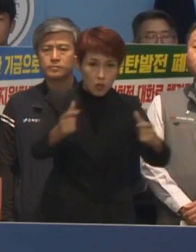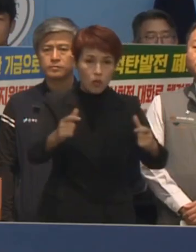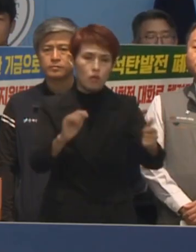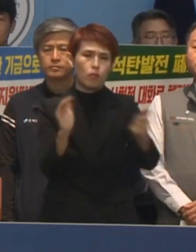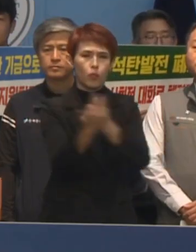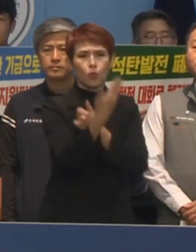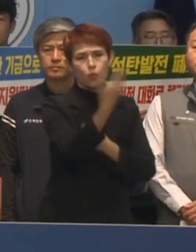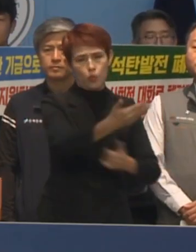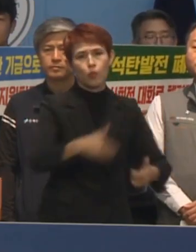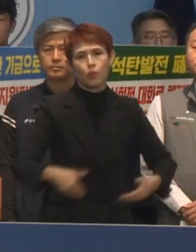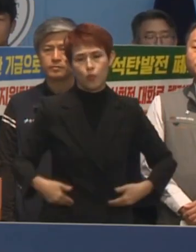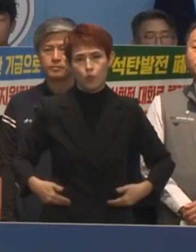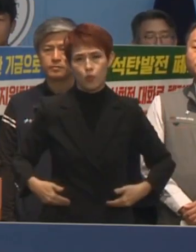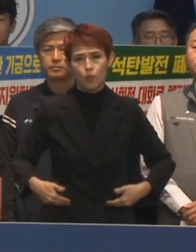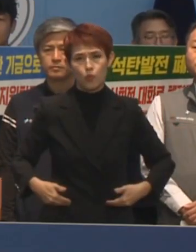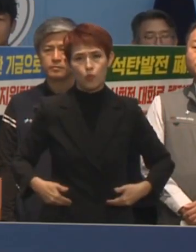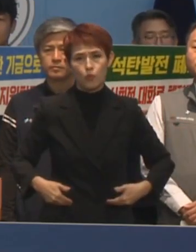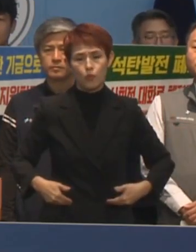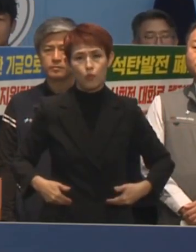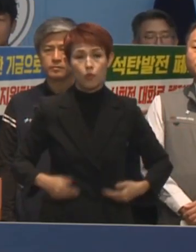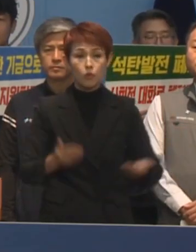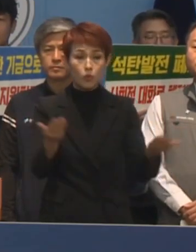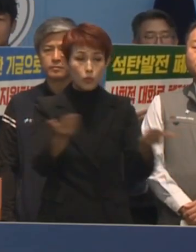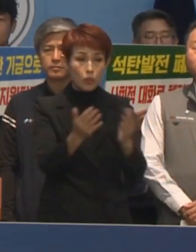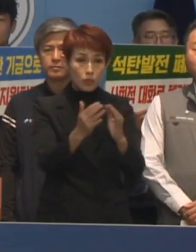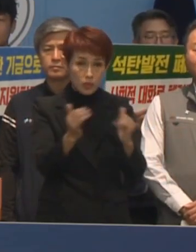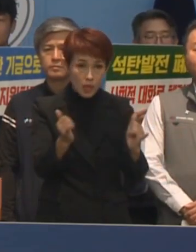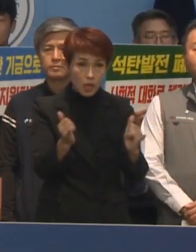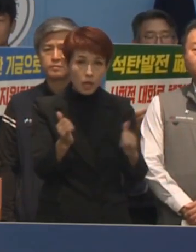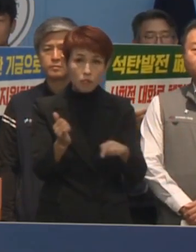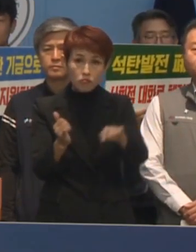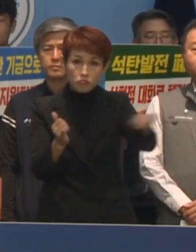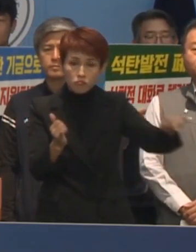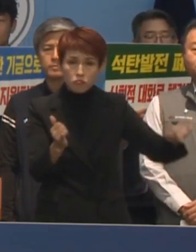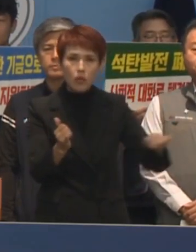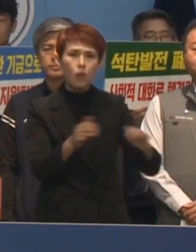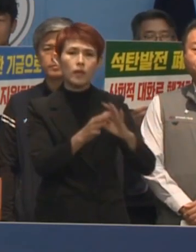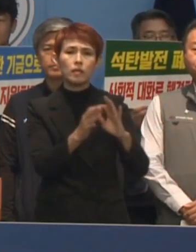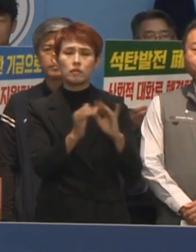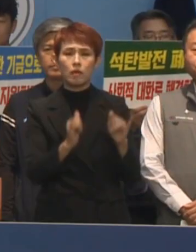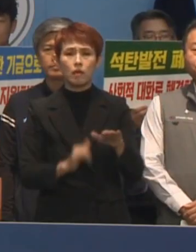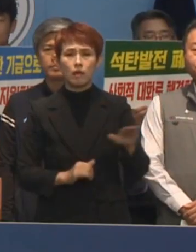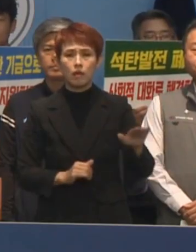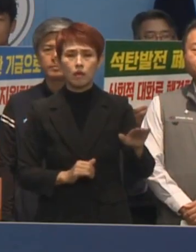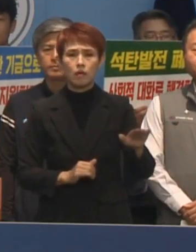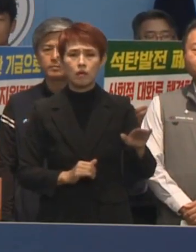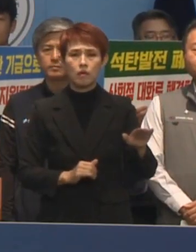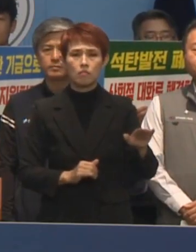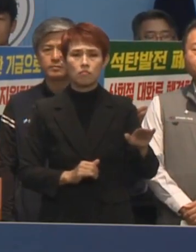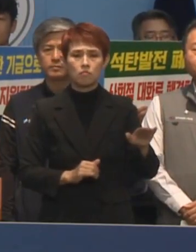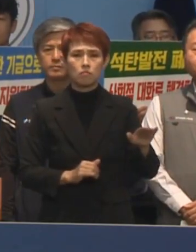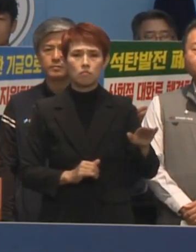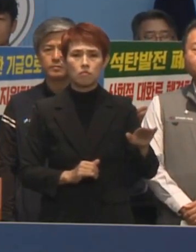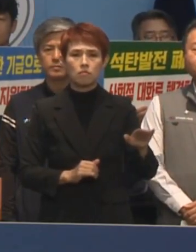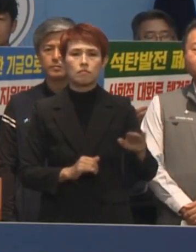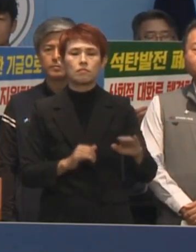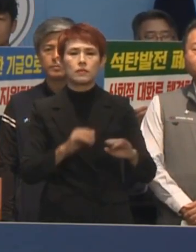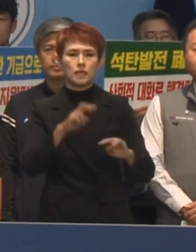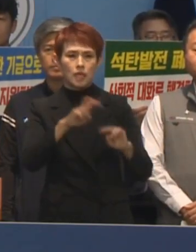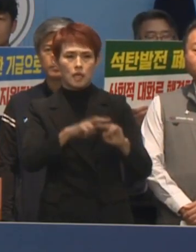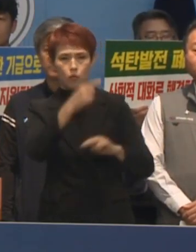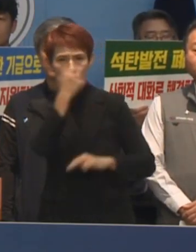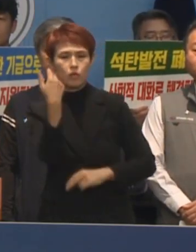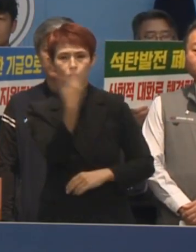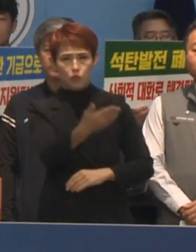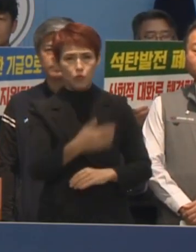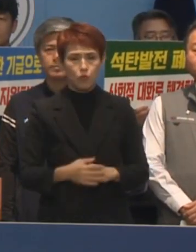보호해야 합니다. 특히 노동자 등 실질적인 이해 당사자들의 민주적 참여를 보장해 산업